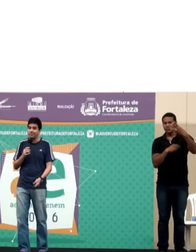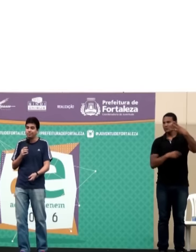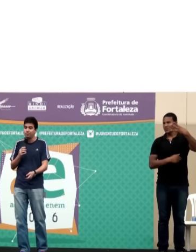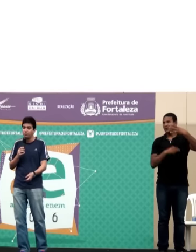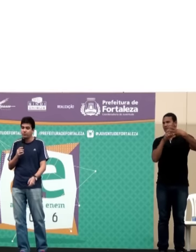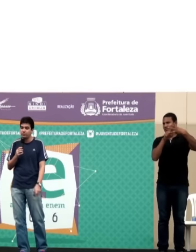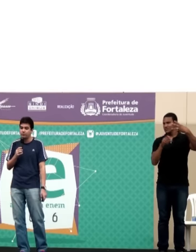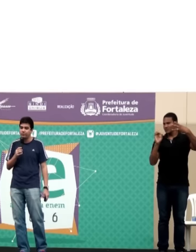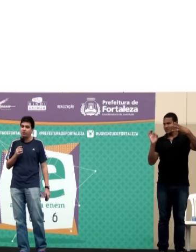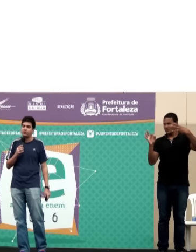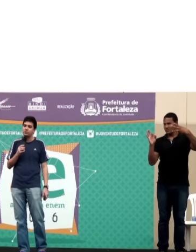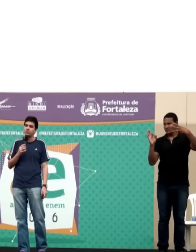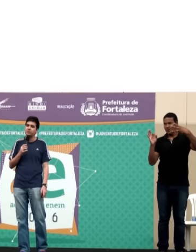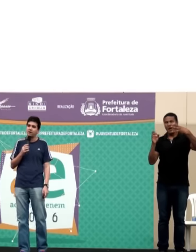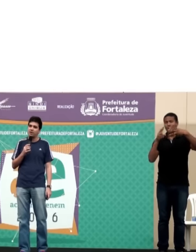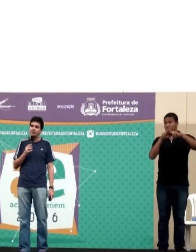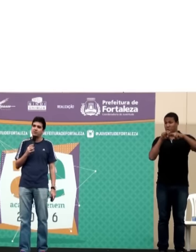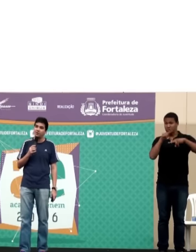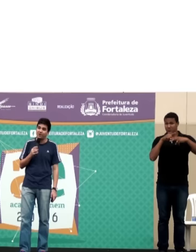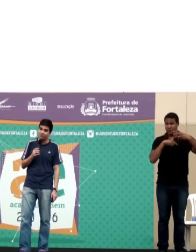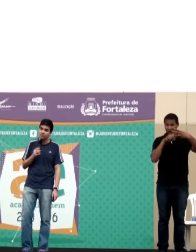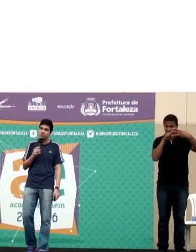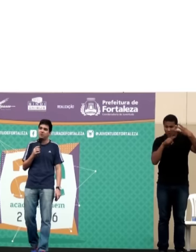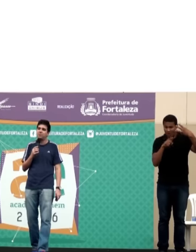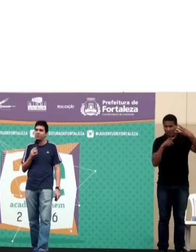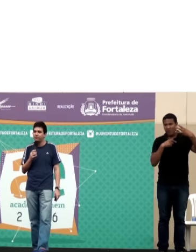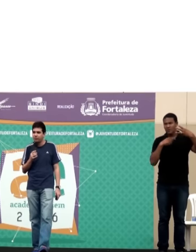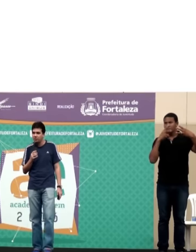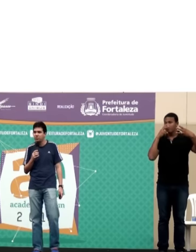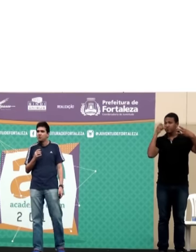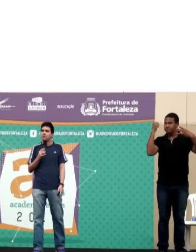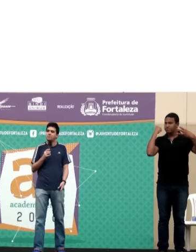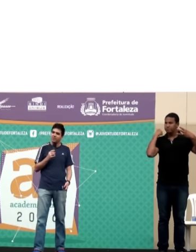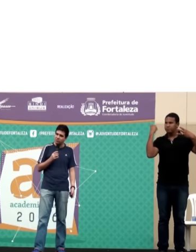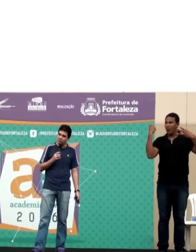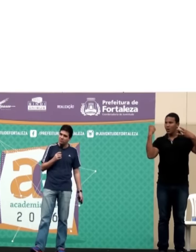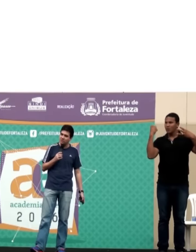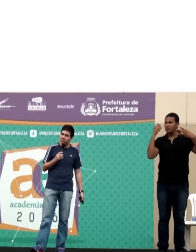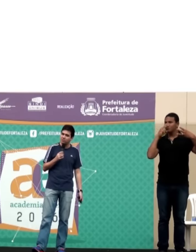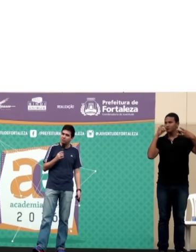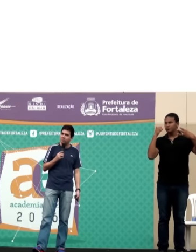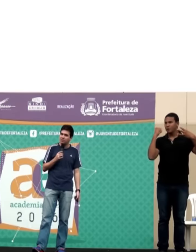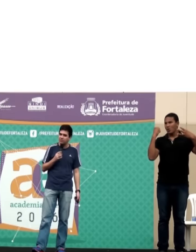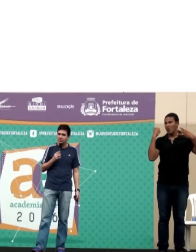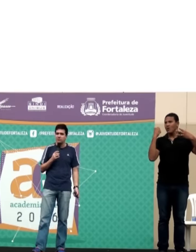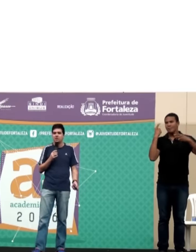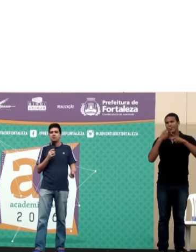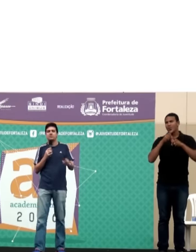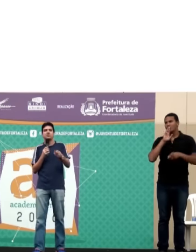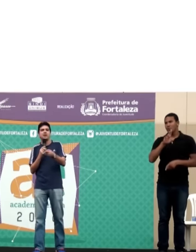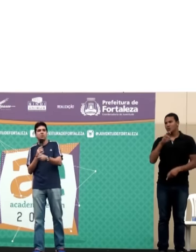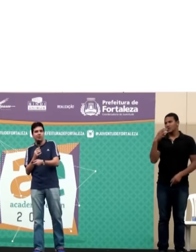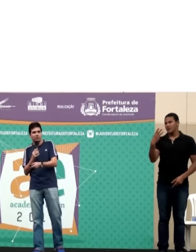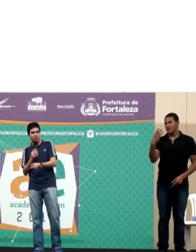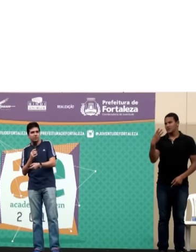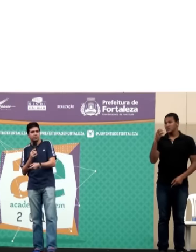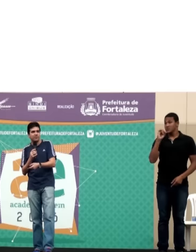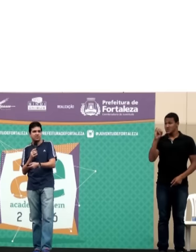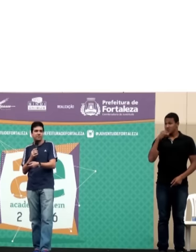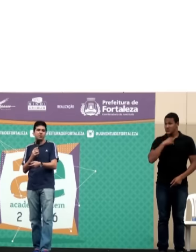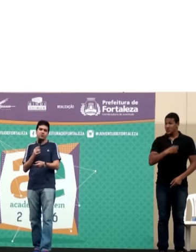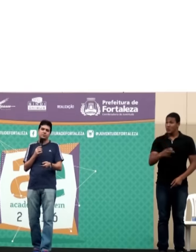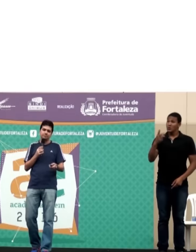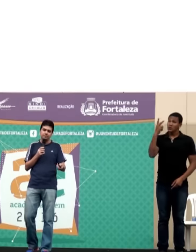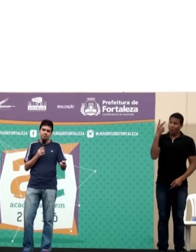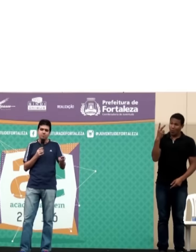quê? Muito forte, tá? Então, ele é um ácido extremamente forte, porque essa subtração deu igual a 3. Se der igual a 2,